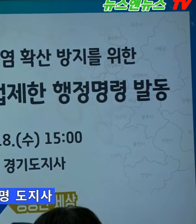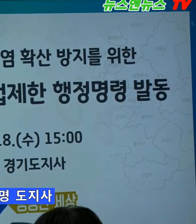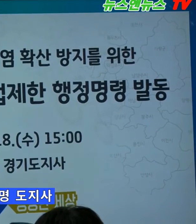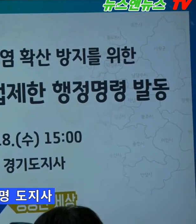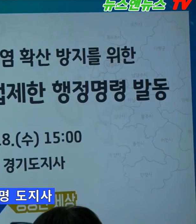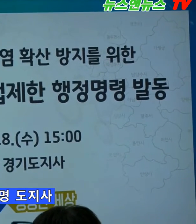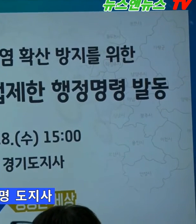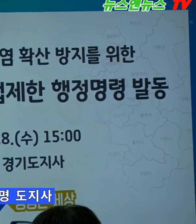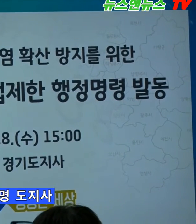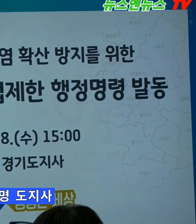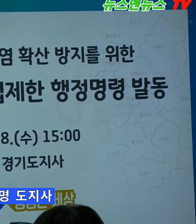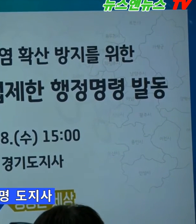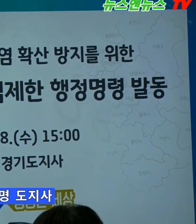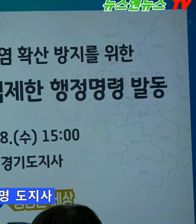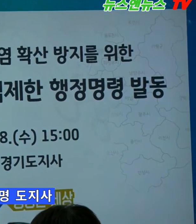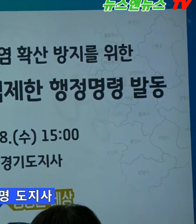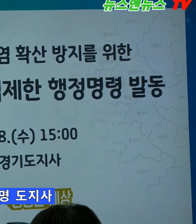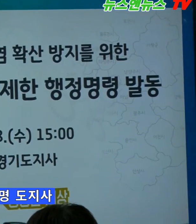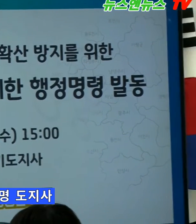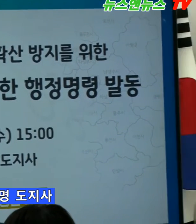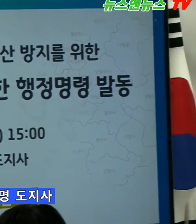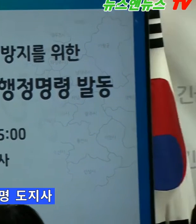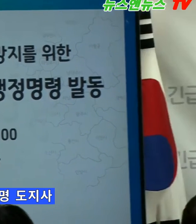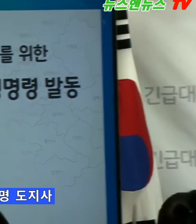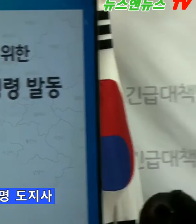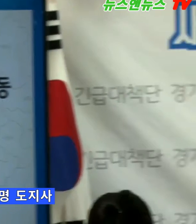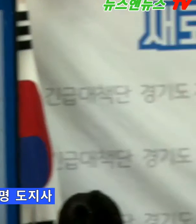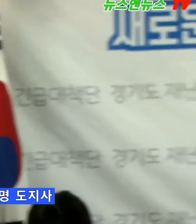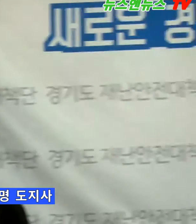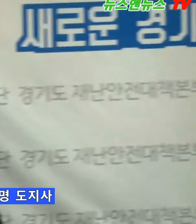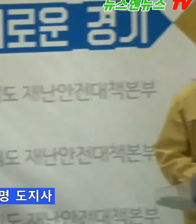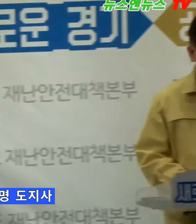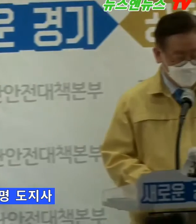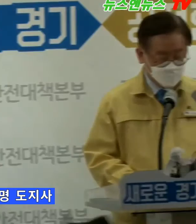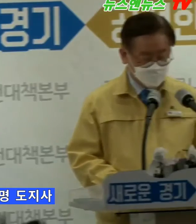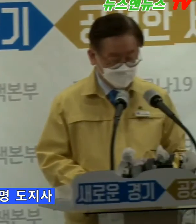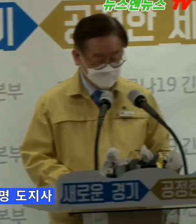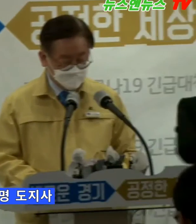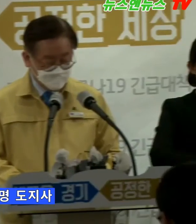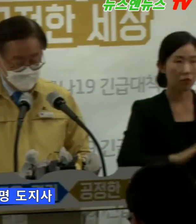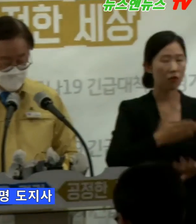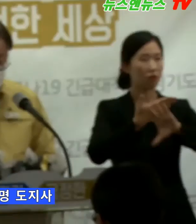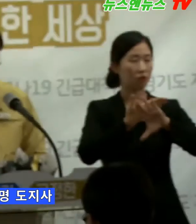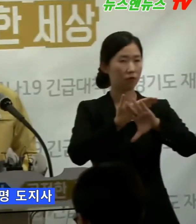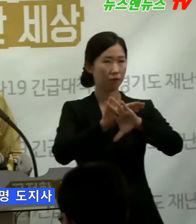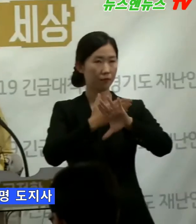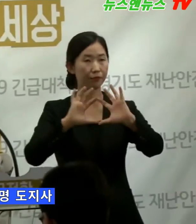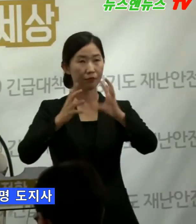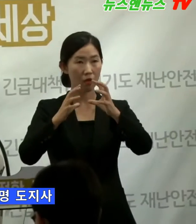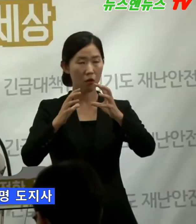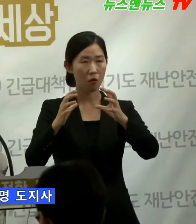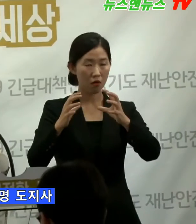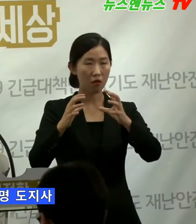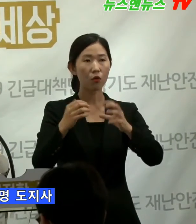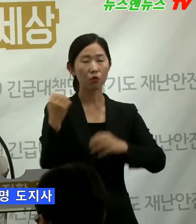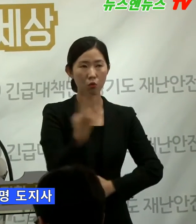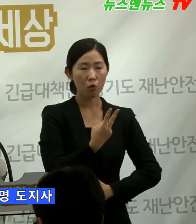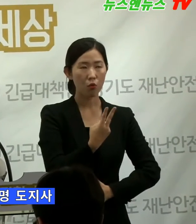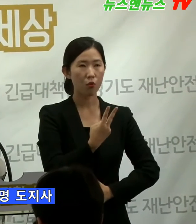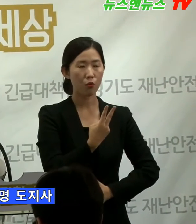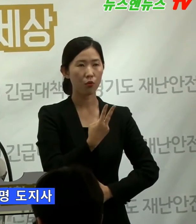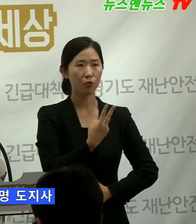상황입니다. 방역에 총력을 다하고 있지만 해외 유입 감염과 인구의 절반을 차지하는